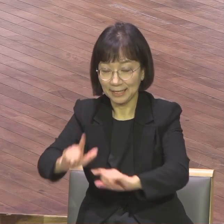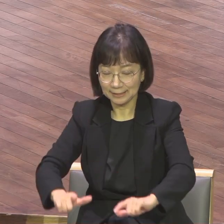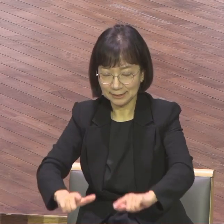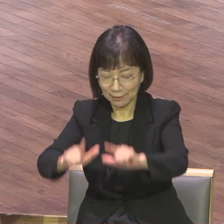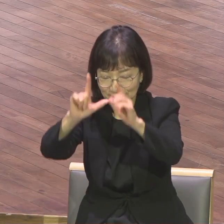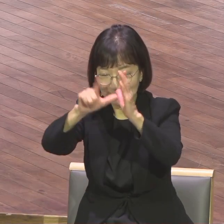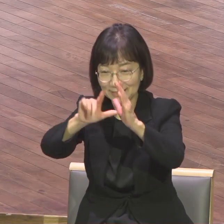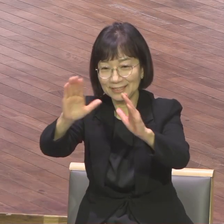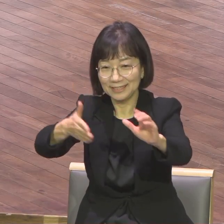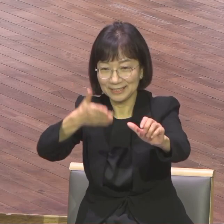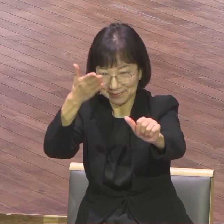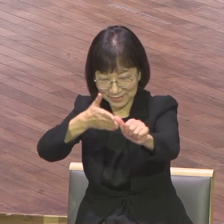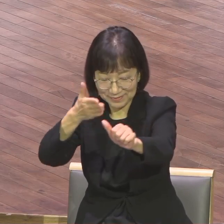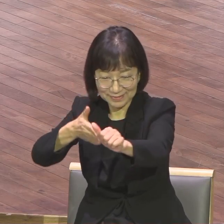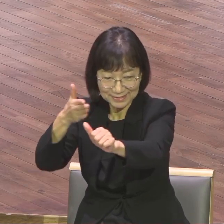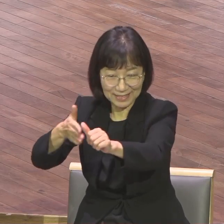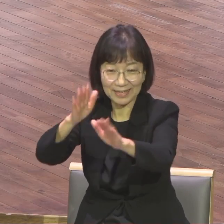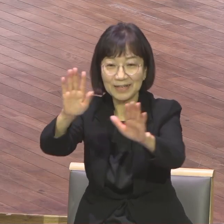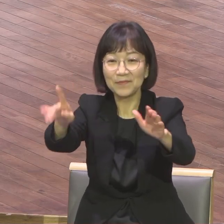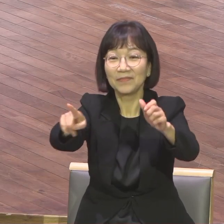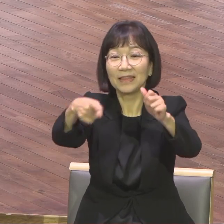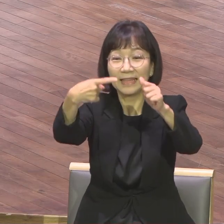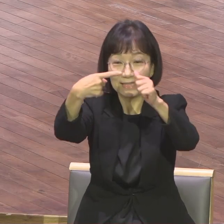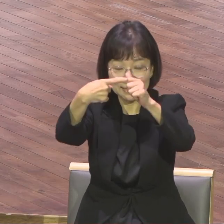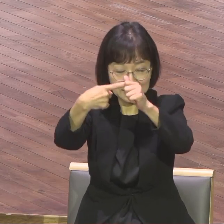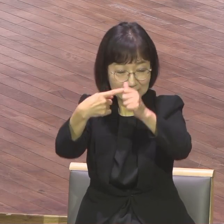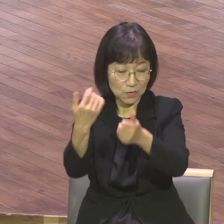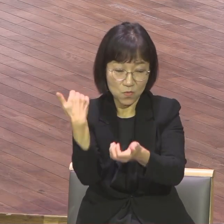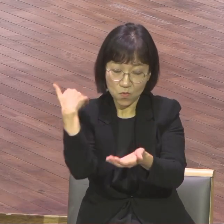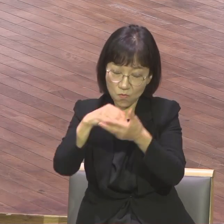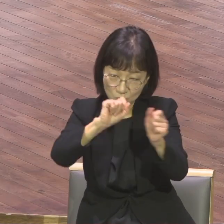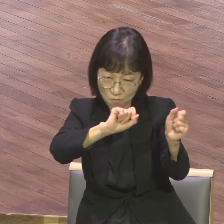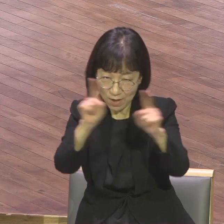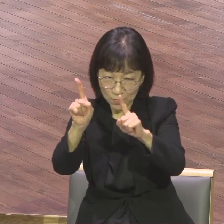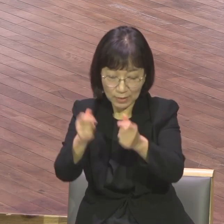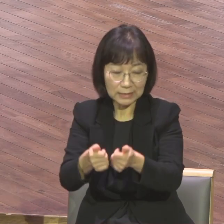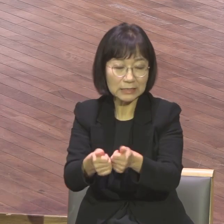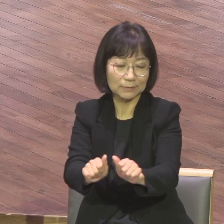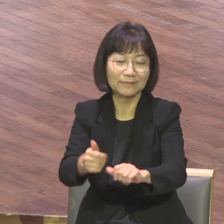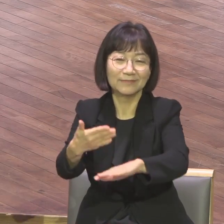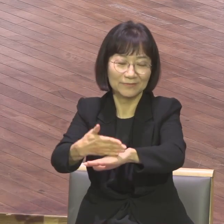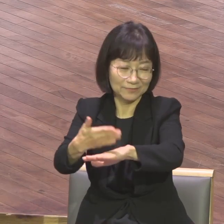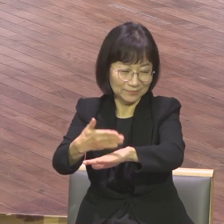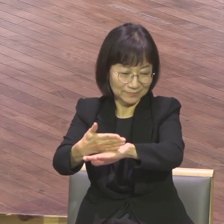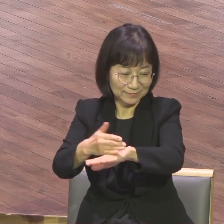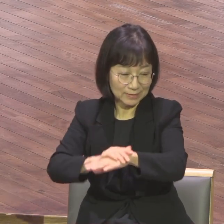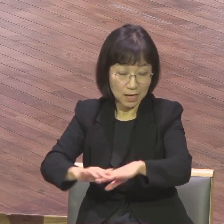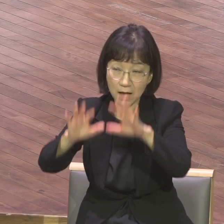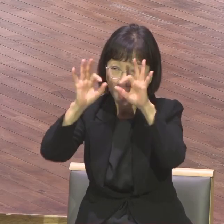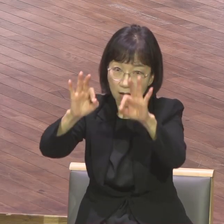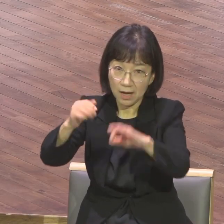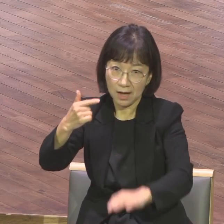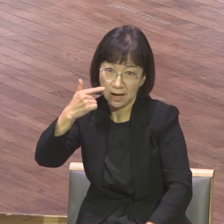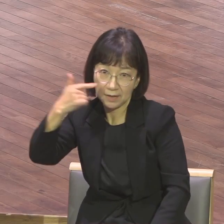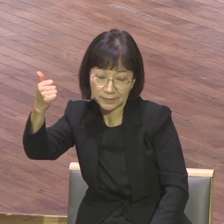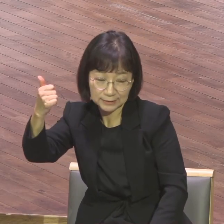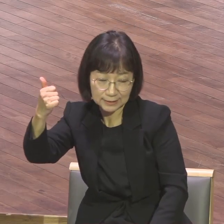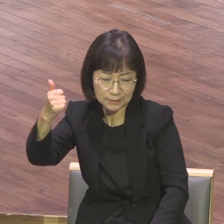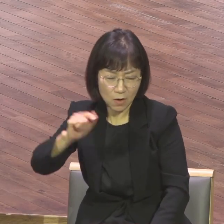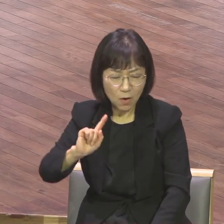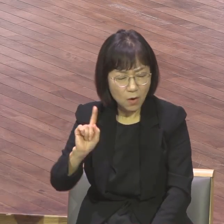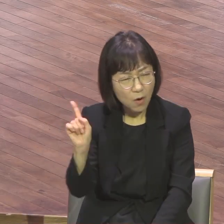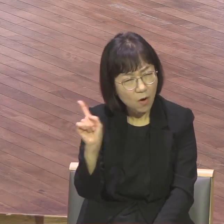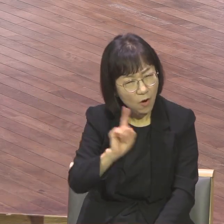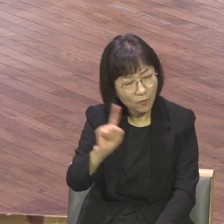주님으로 축복합니다. 그럼 첫째로 회복된 신분 감사합니다. 1절이 보라 아버지께서